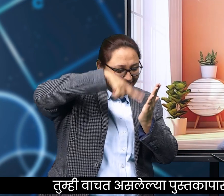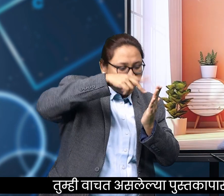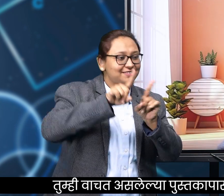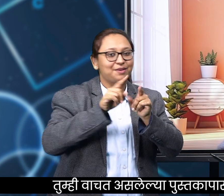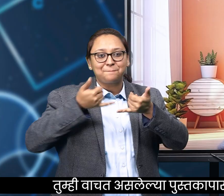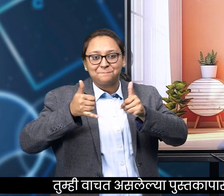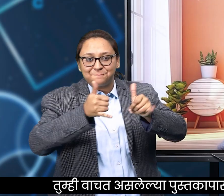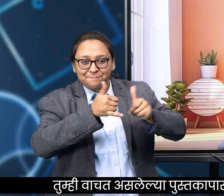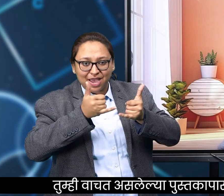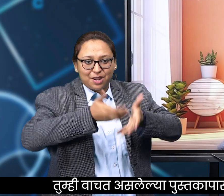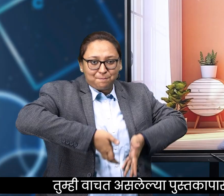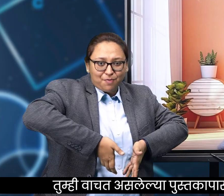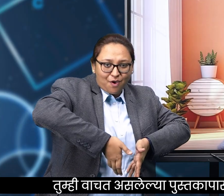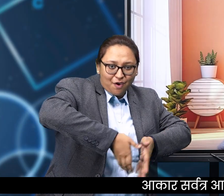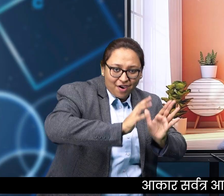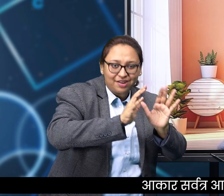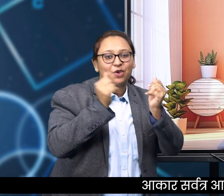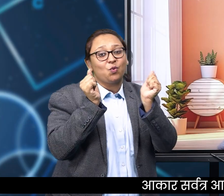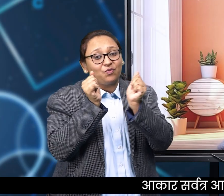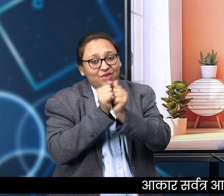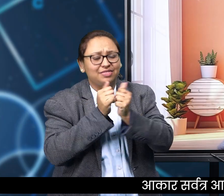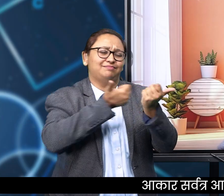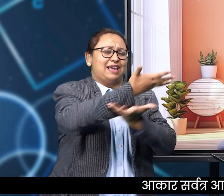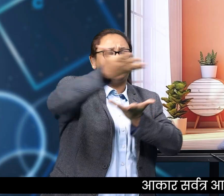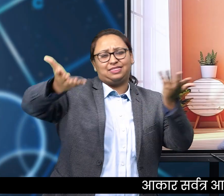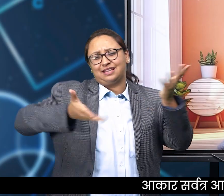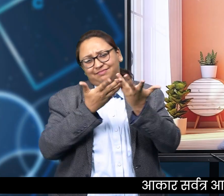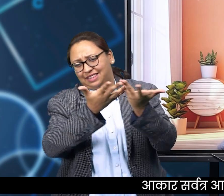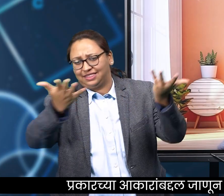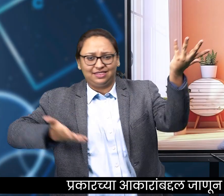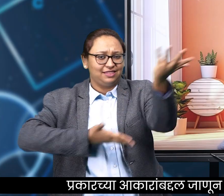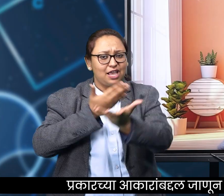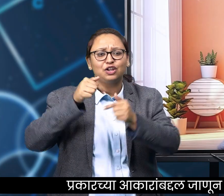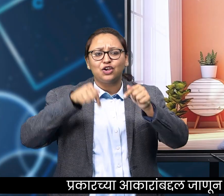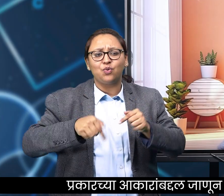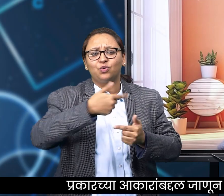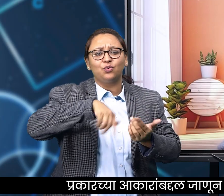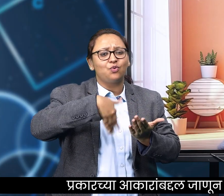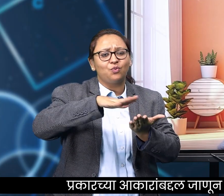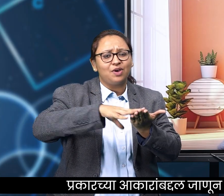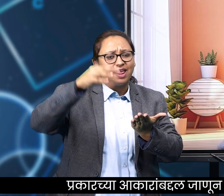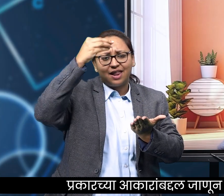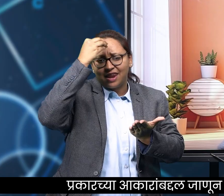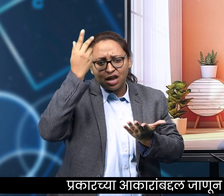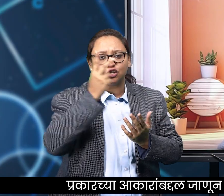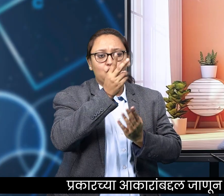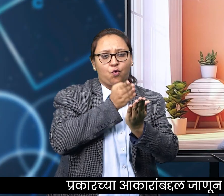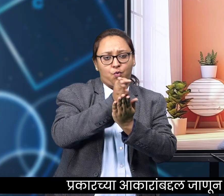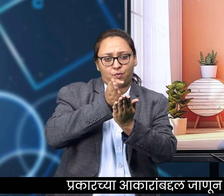तुम्ही खेळत असलेल्या चेंडूपर्यंत आकार सर्वत्र आहेत. आज आपण दोन प्रकारच्या आकारांबद्दल जाणून घेणार आहोत, 2D आणि